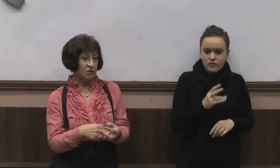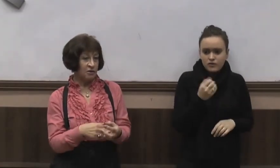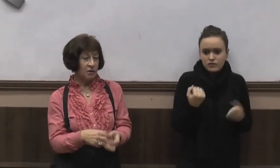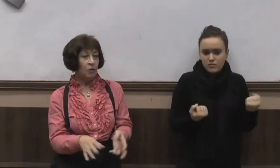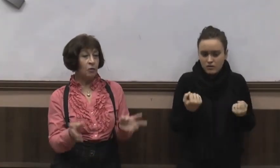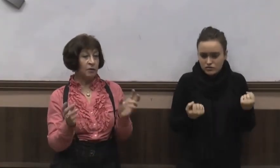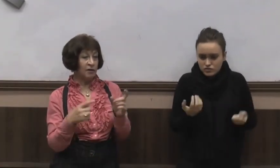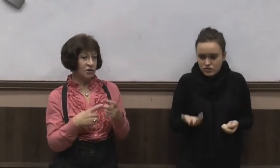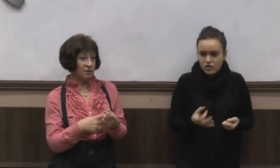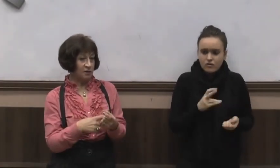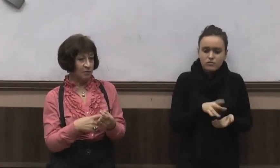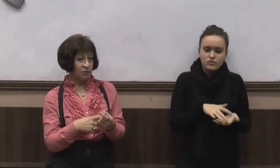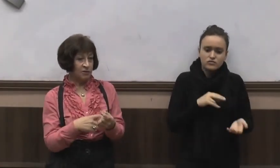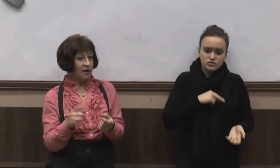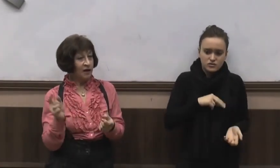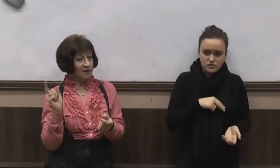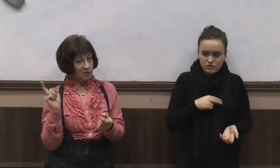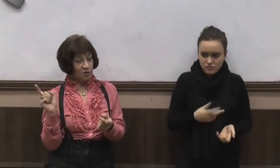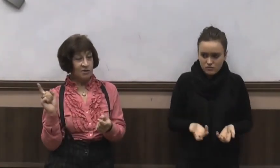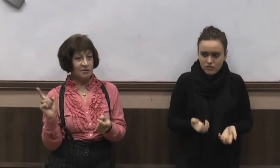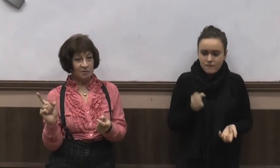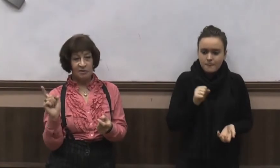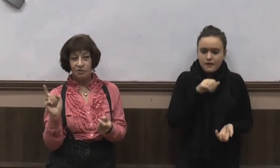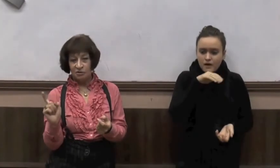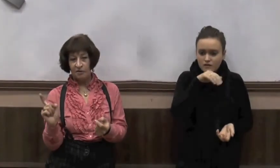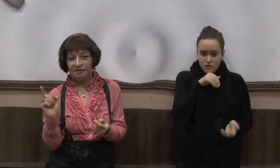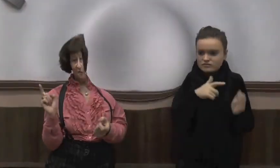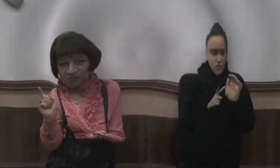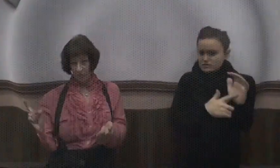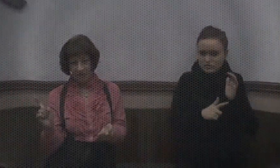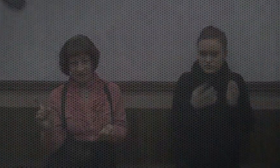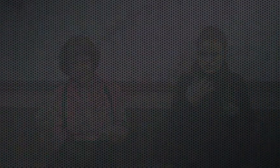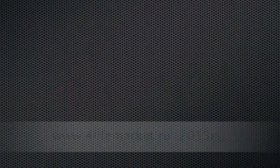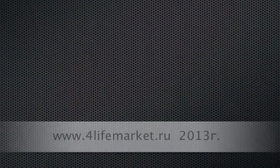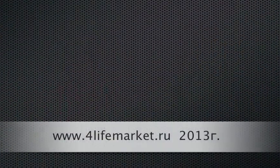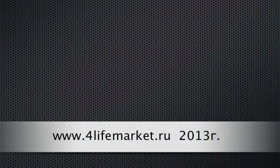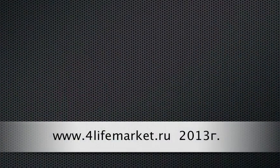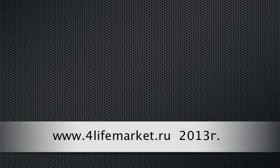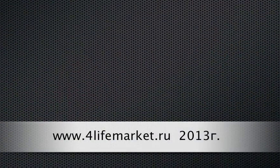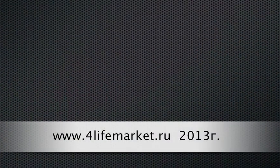на машине, он продолжает работать. А дедушке 74 года.